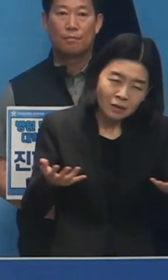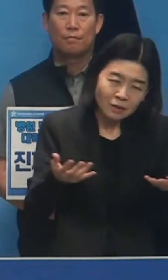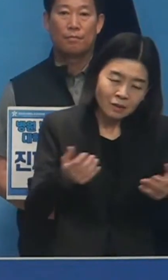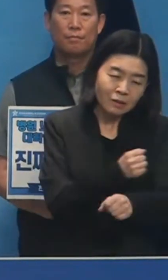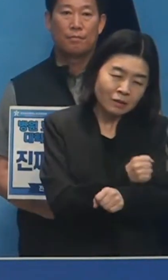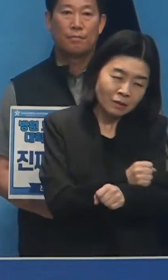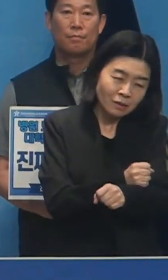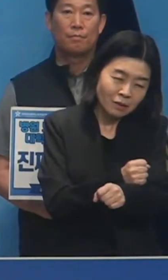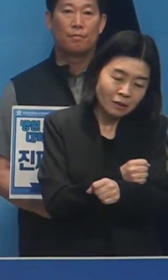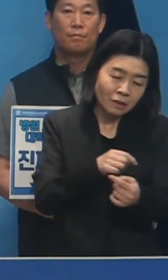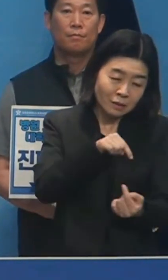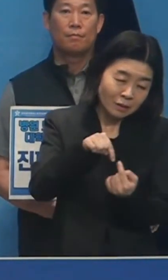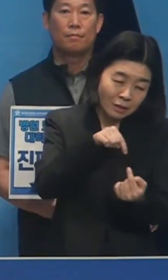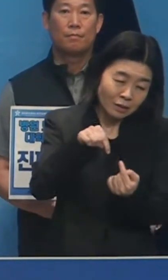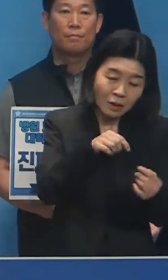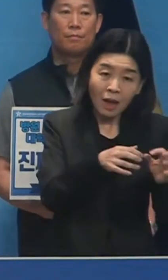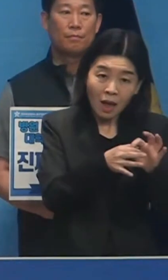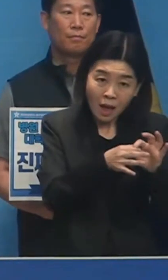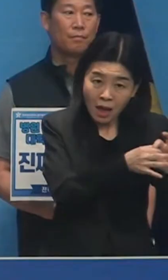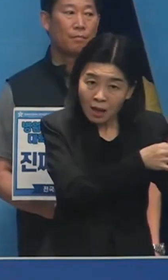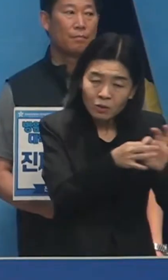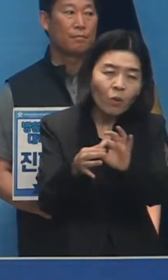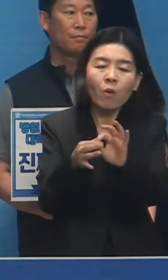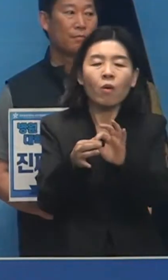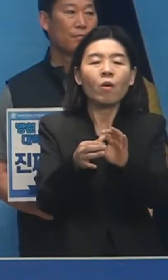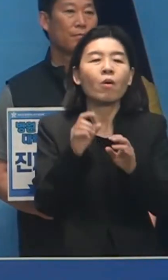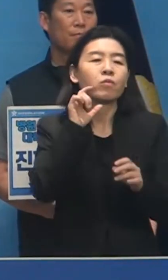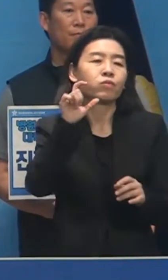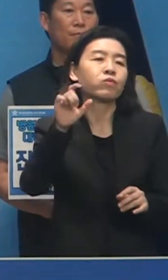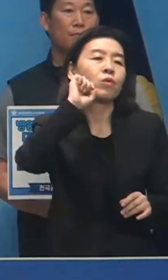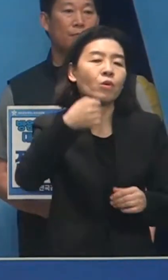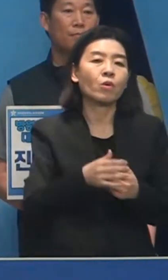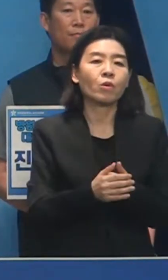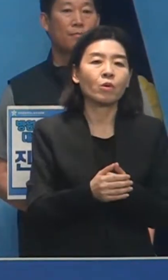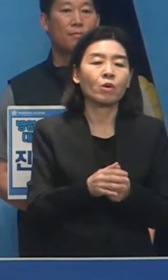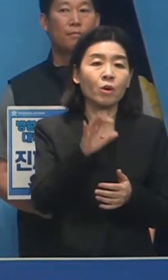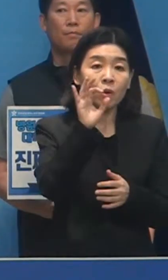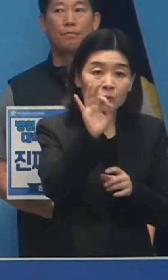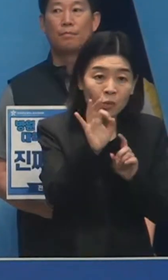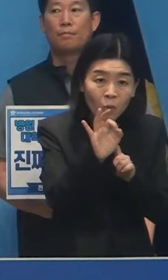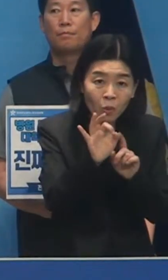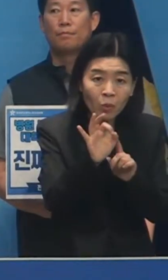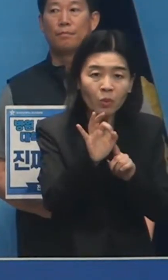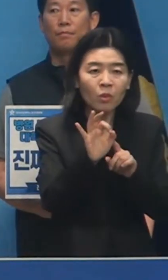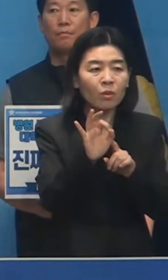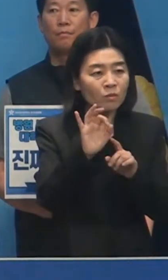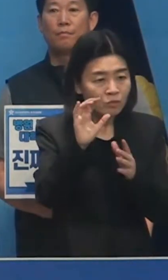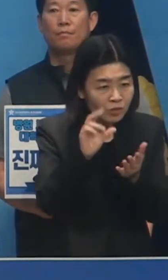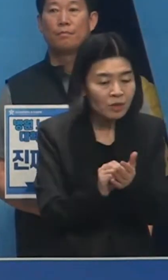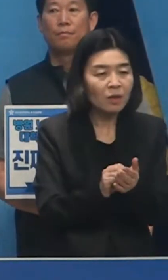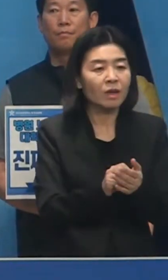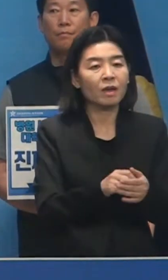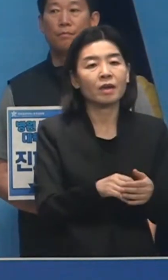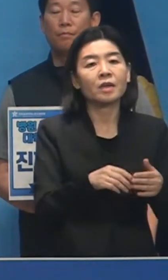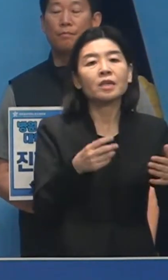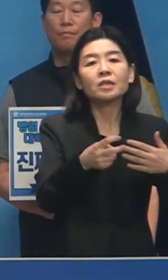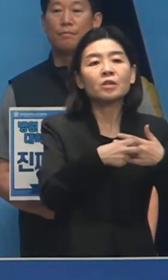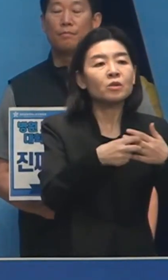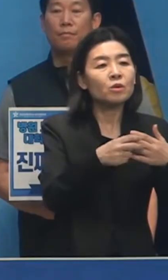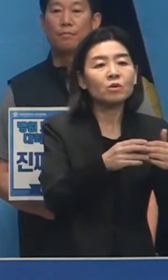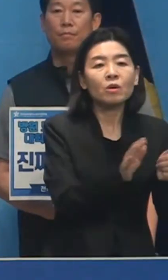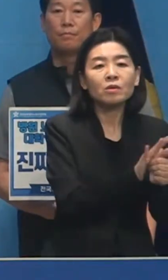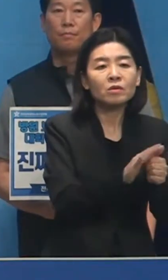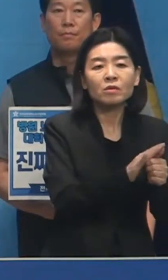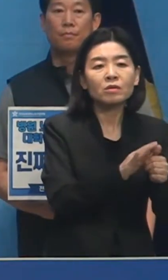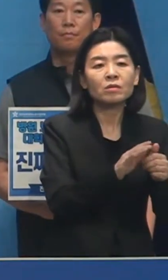지속 가능하지 않습니다. 여전히 돈 때문에 의료 취약지로 분류되는 곳이 있고 수익을 두고 정부의